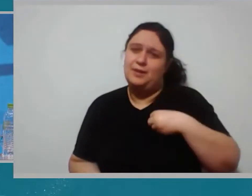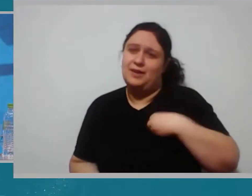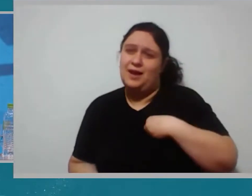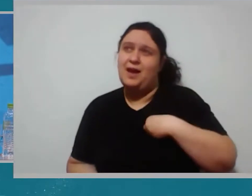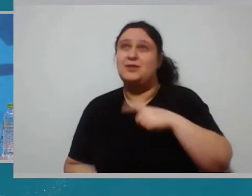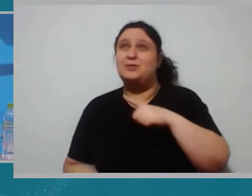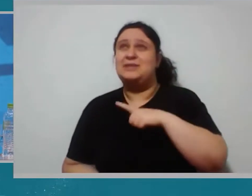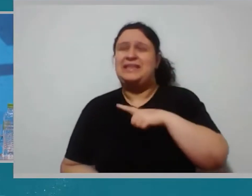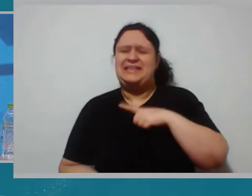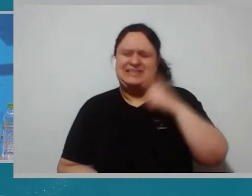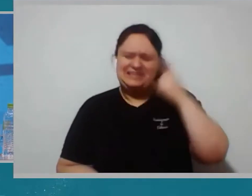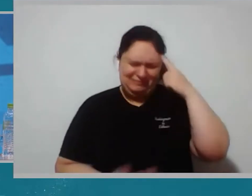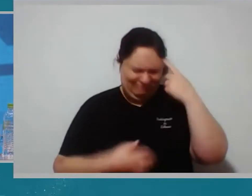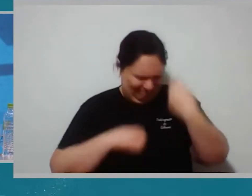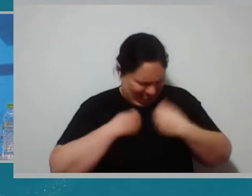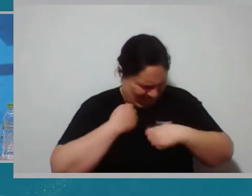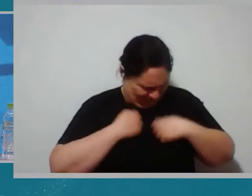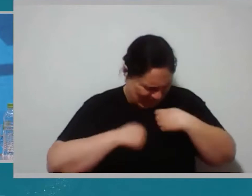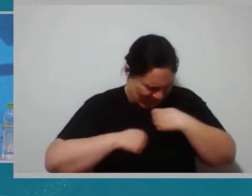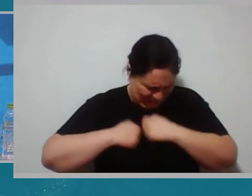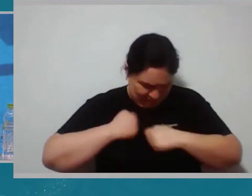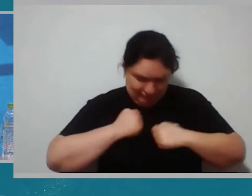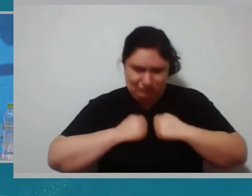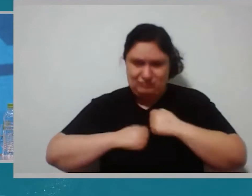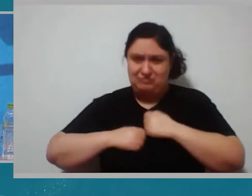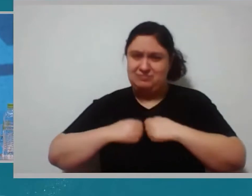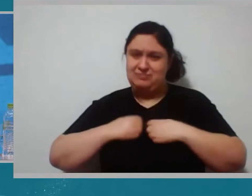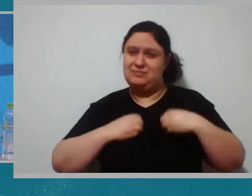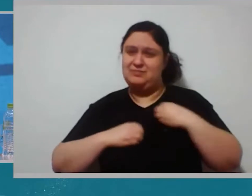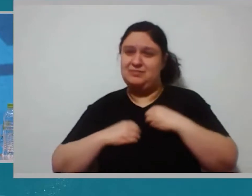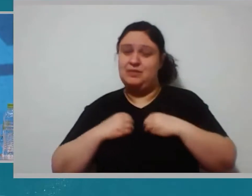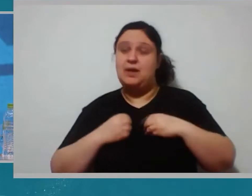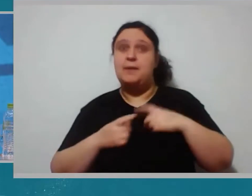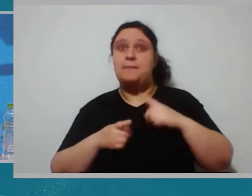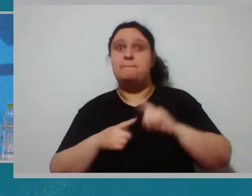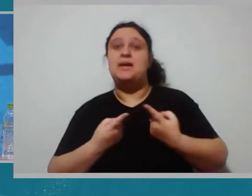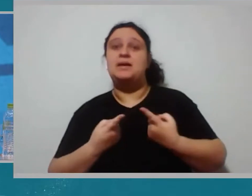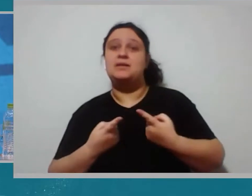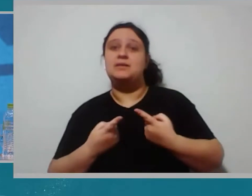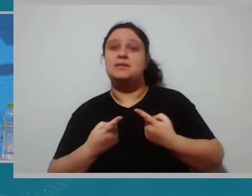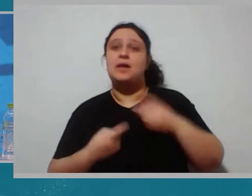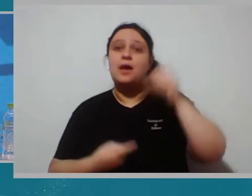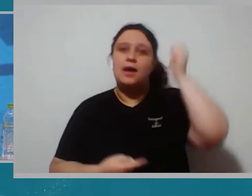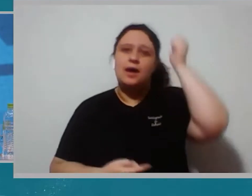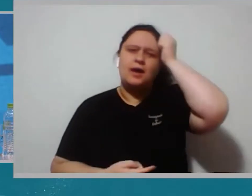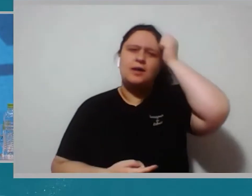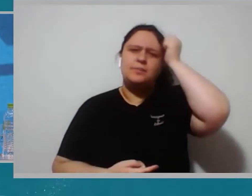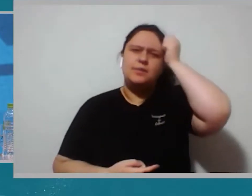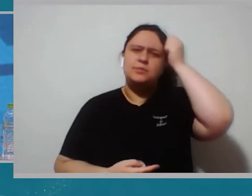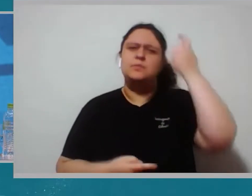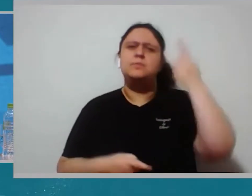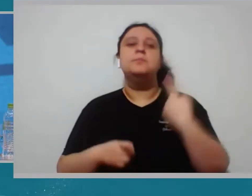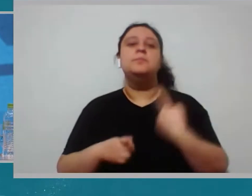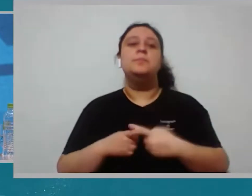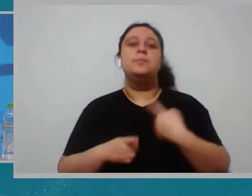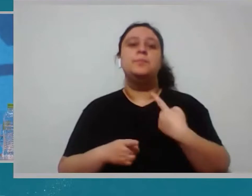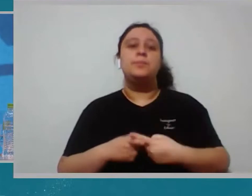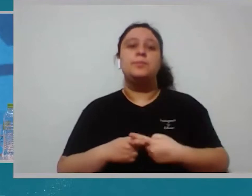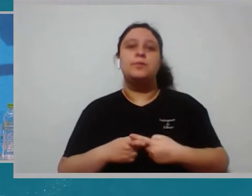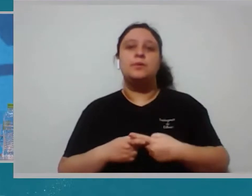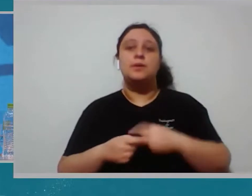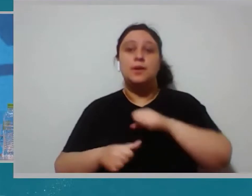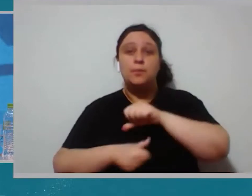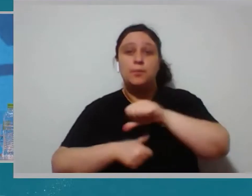coisas erradas e tal. Mas esse arrependimento aqui, porque estava mudando de uma era,